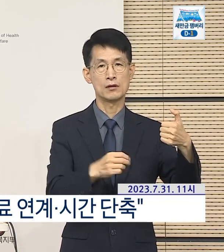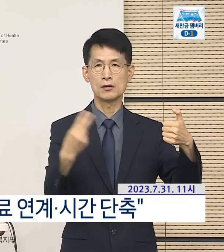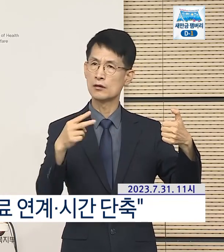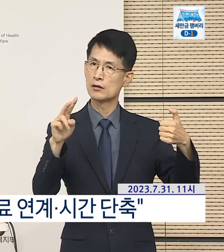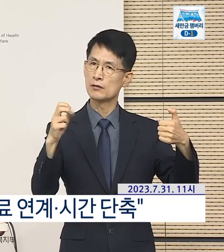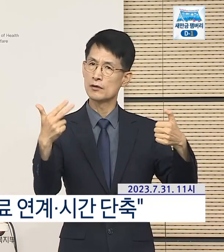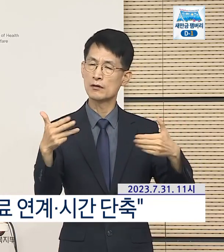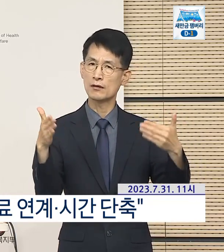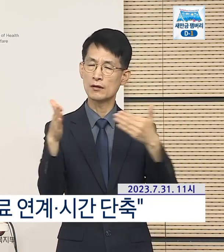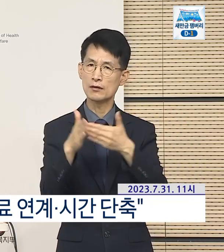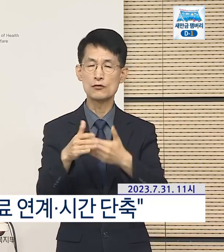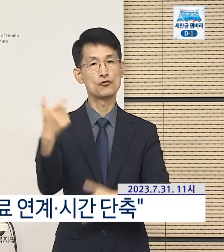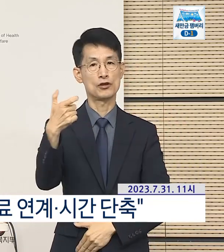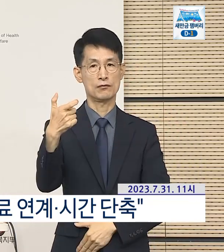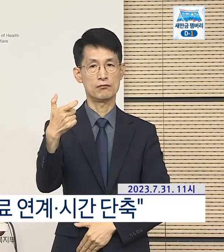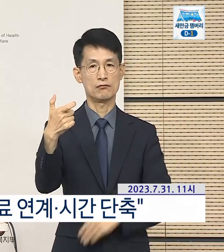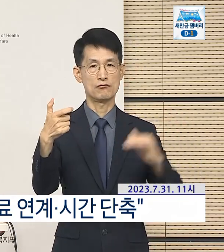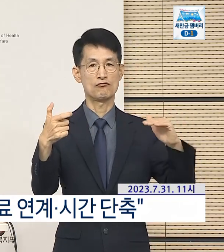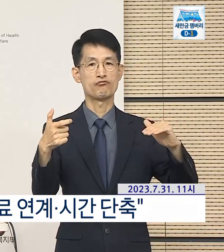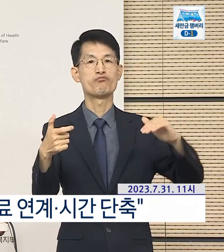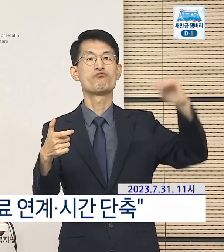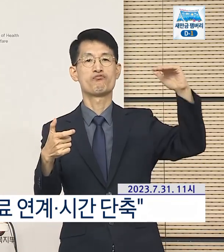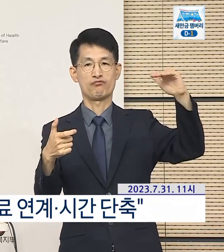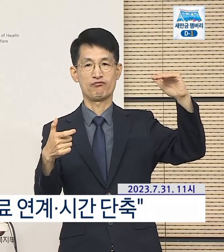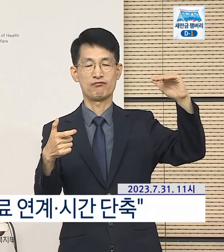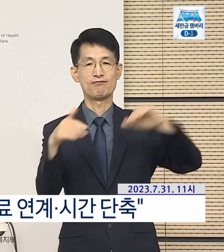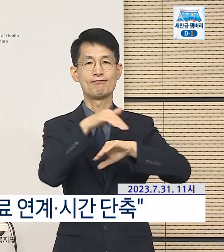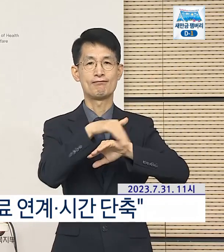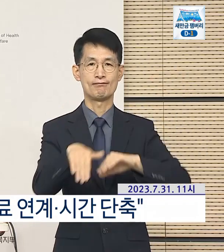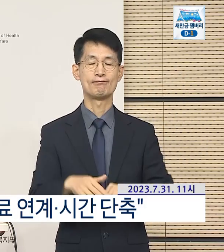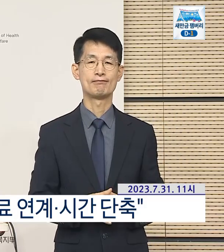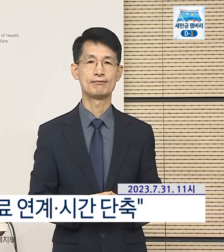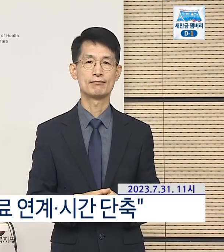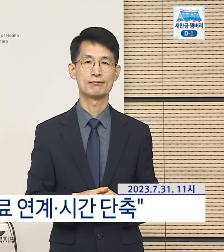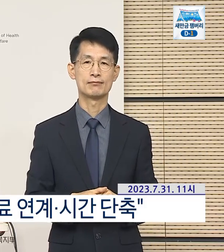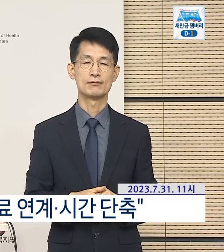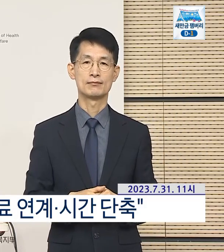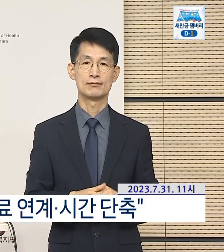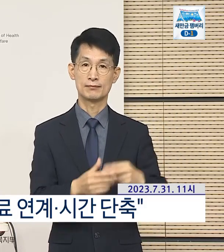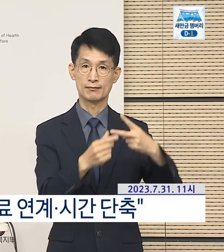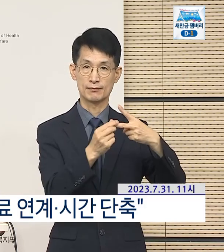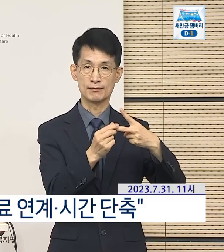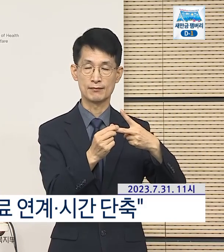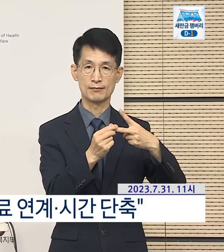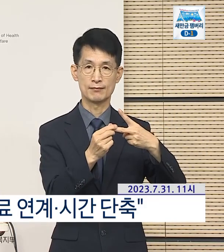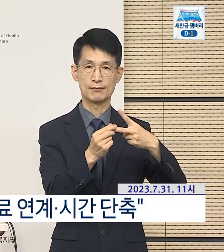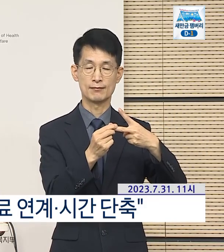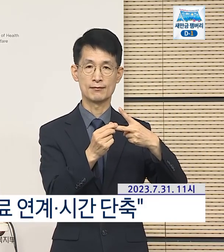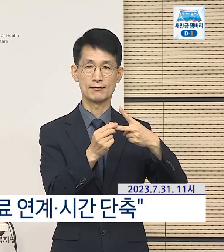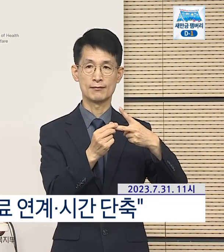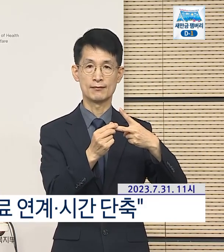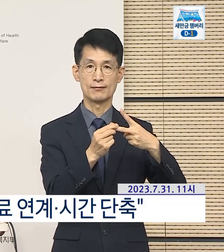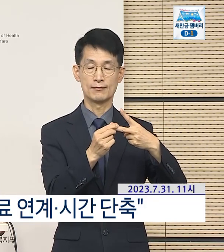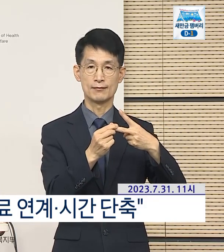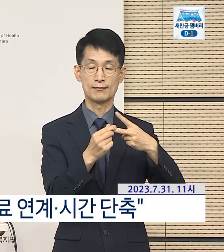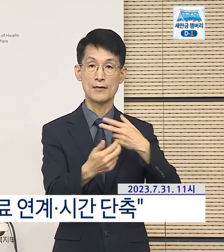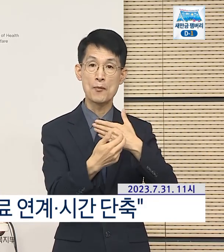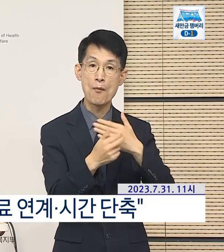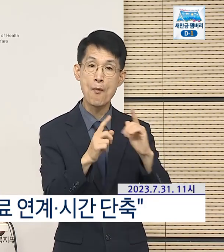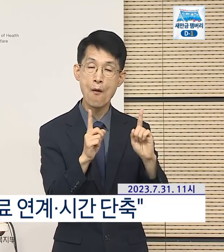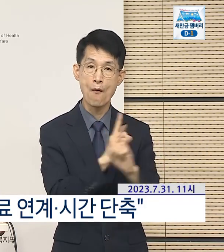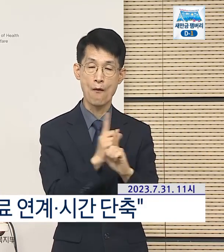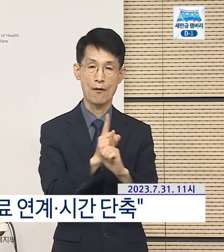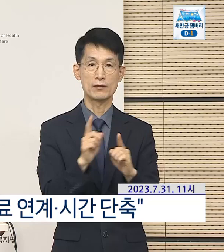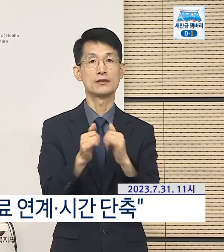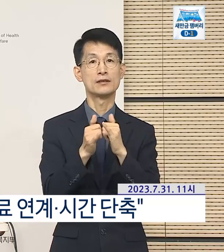2027년까지 60% 이상으로 높이겠습니다 두 번째 진료자원과